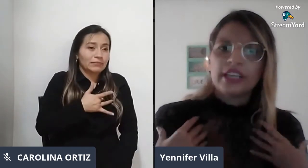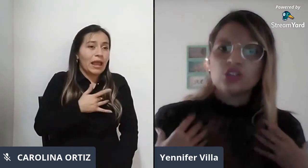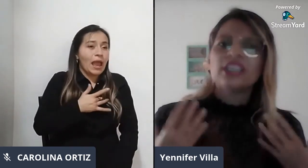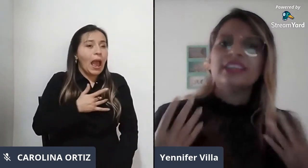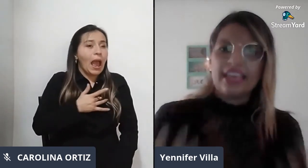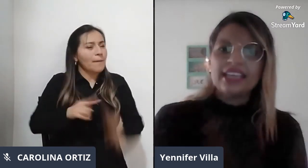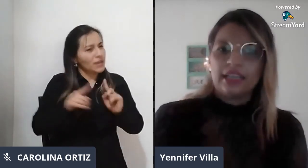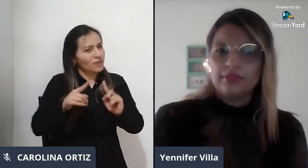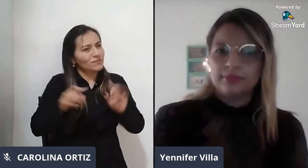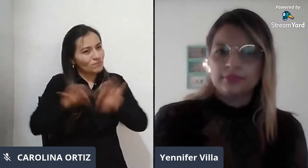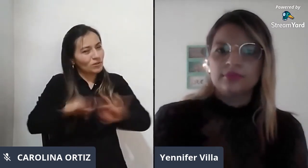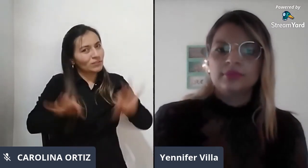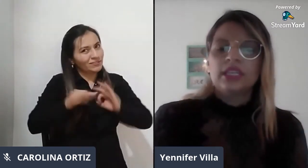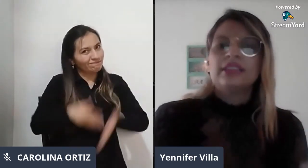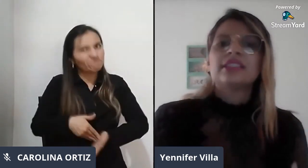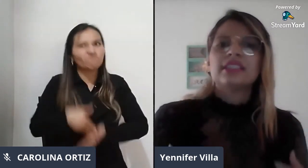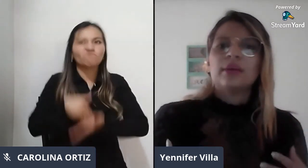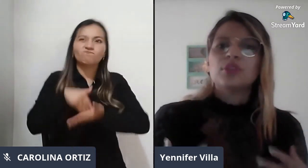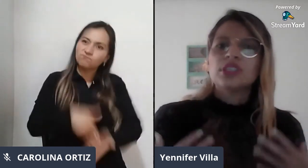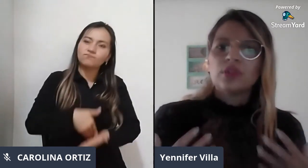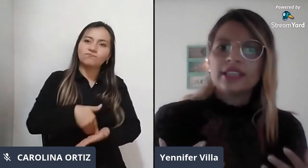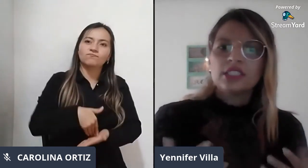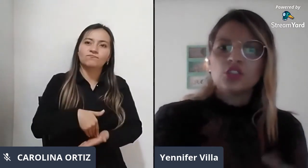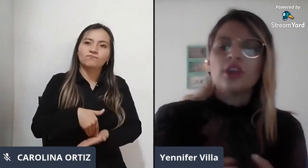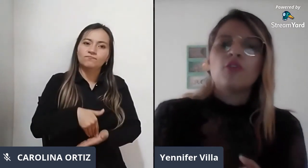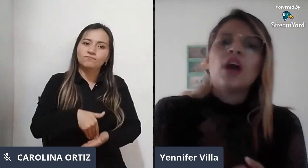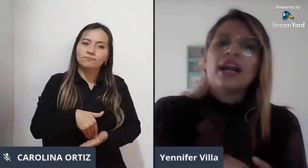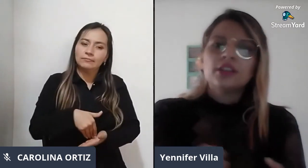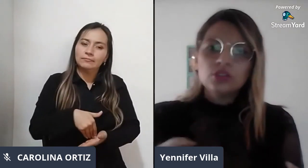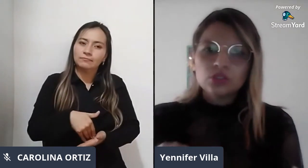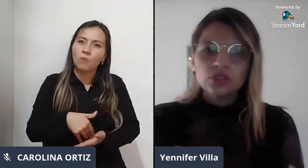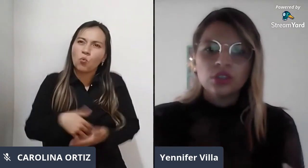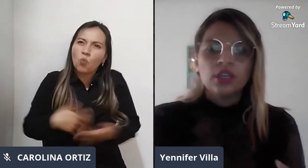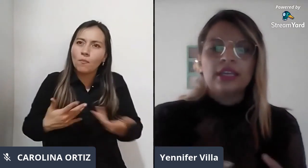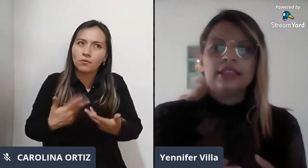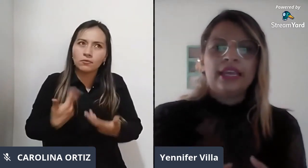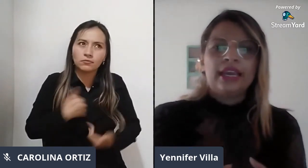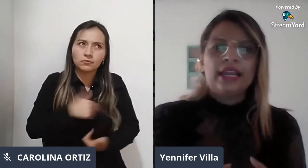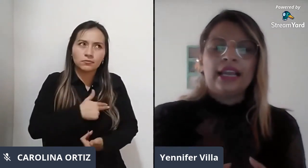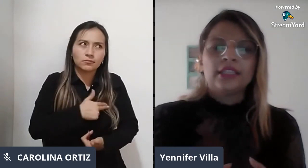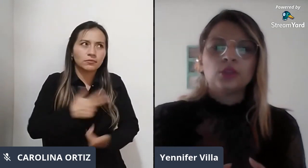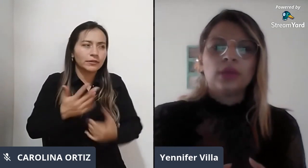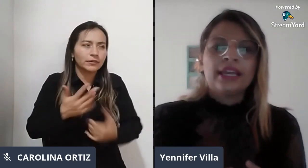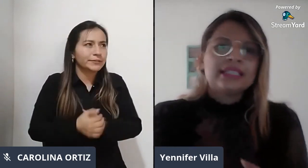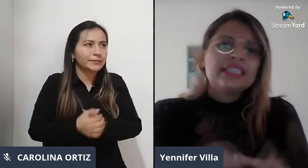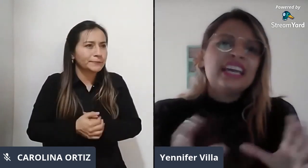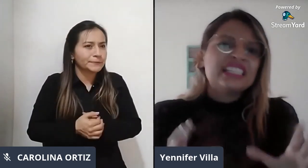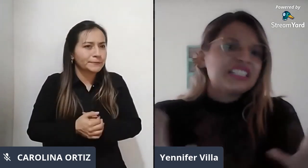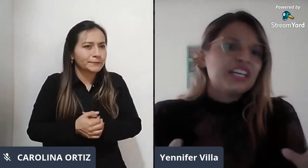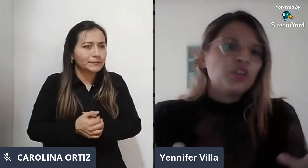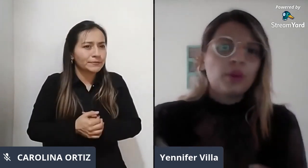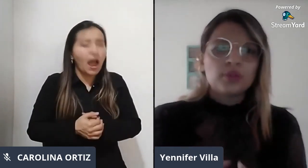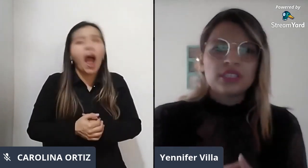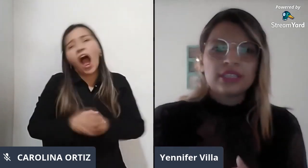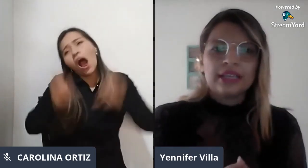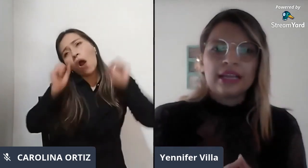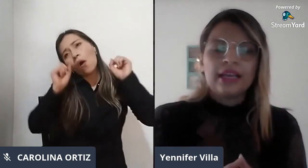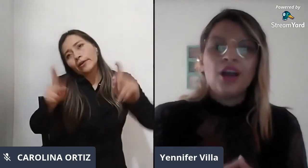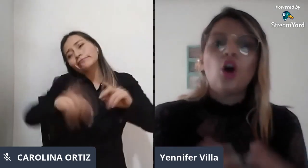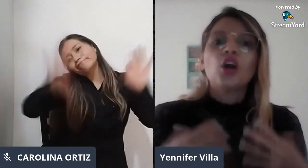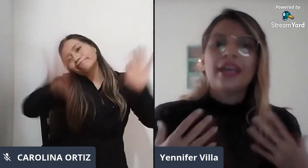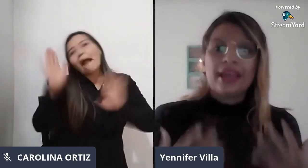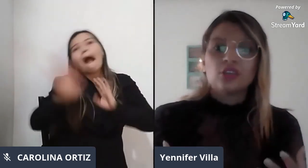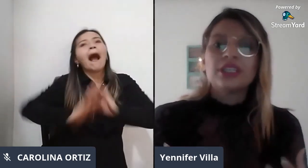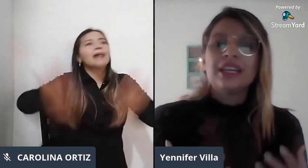necesitamos ponernos ante ella. Necesitamos hacer un ejercicio de fugarnos de la lectura de sí, así está y no podemos hacer